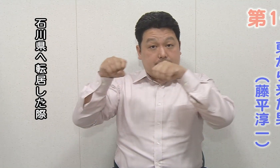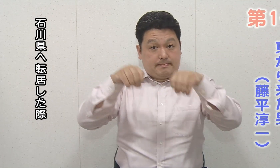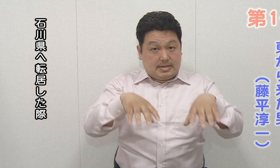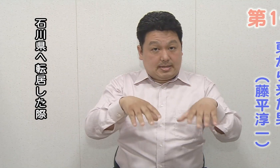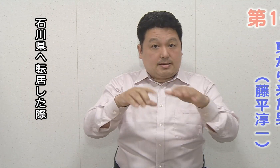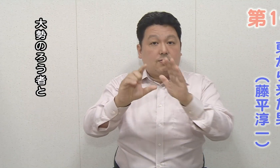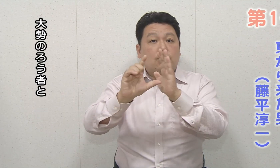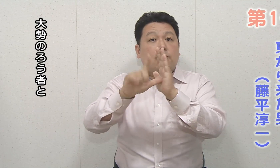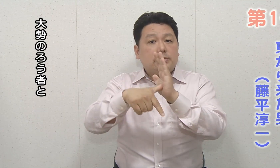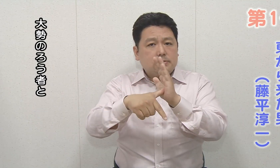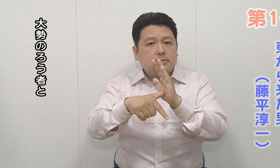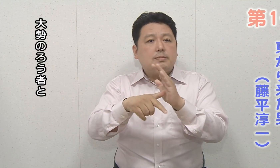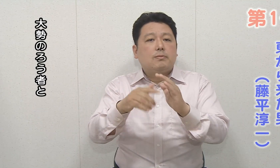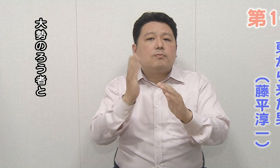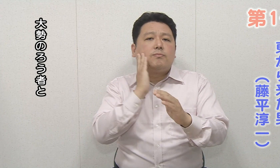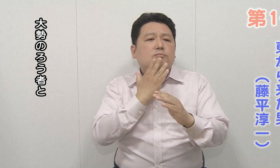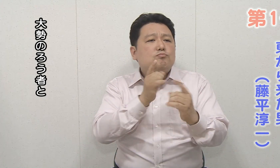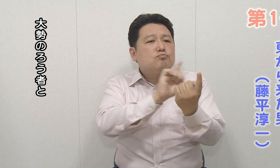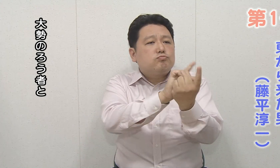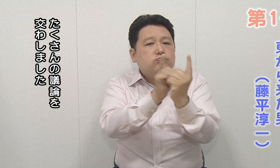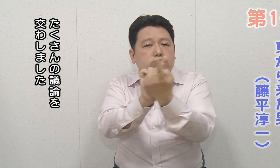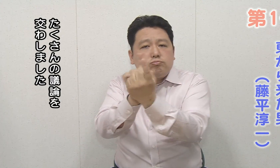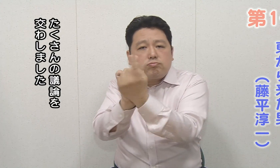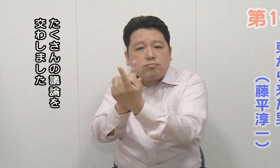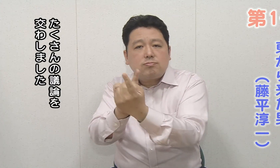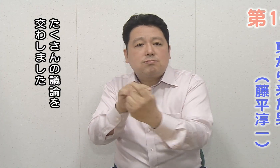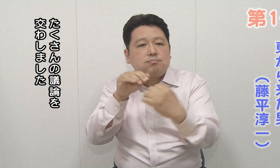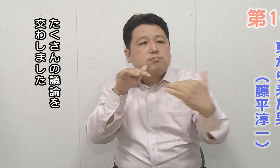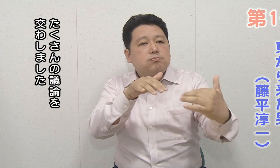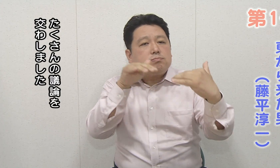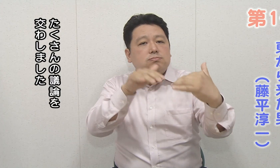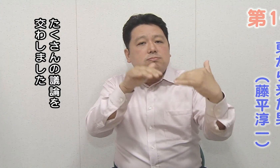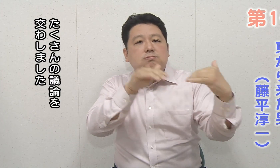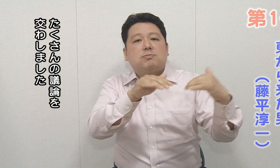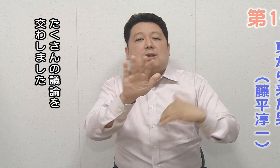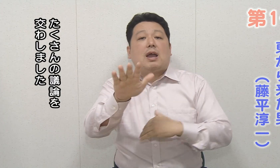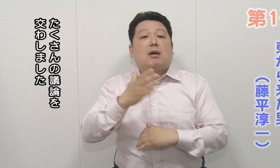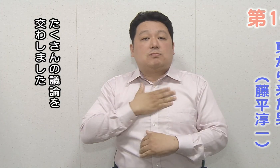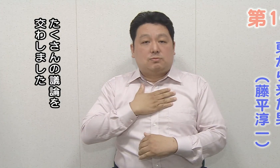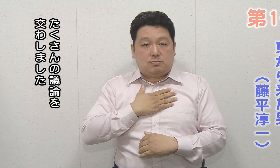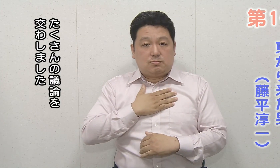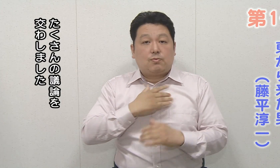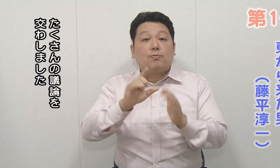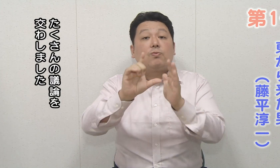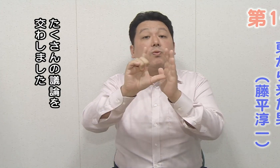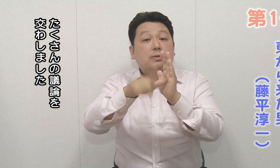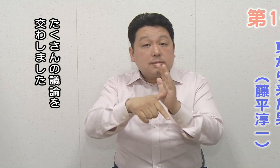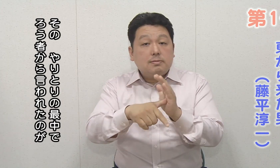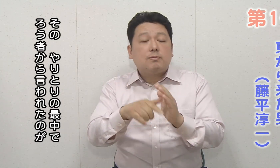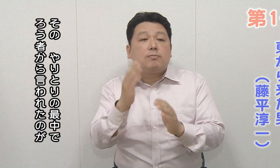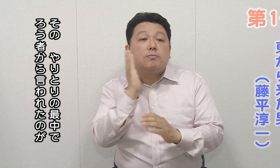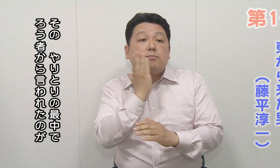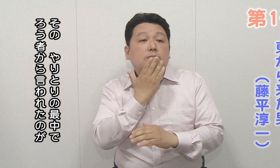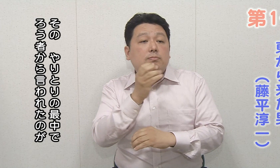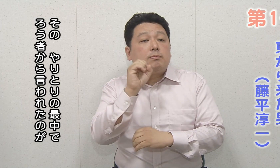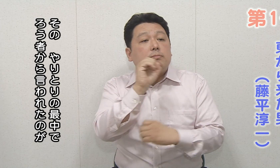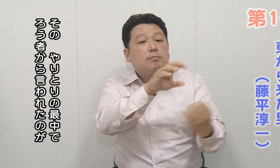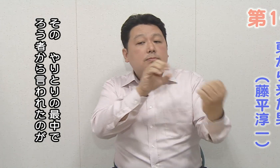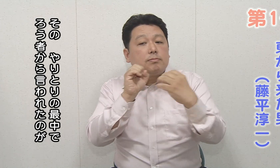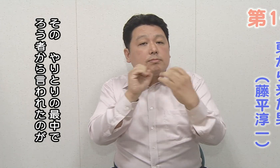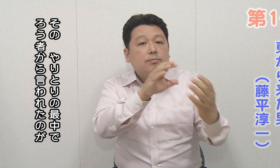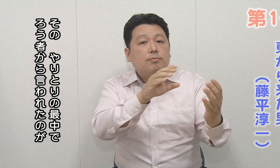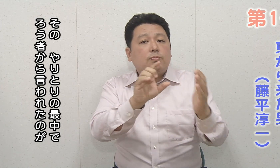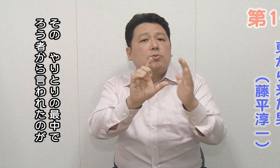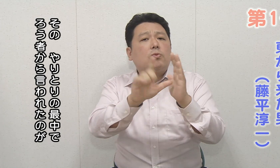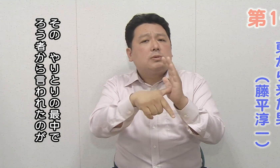石川県へ転居してきた際、大勢のろう者とたくさんの議論を交わしました。その